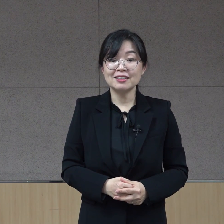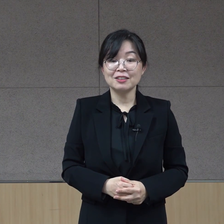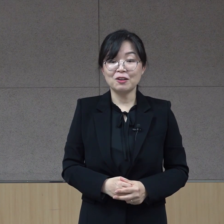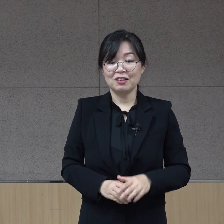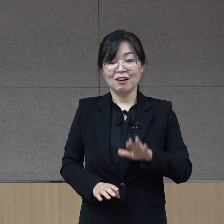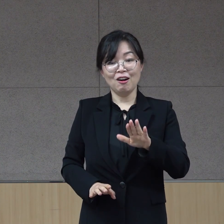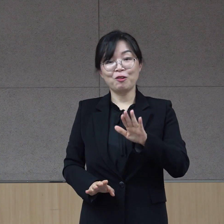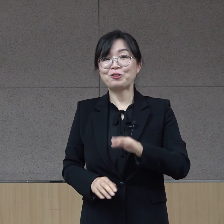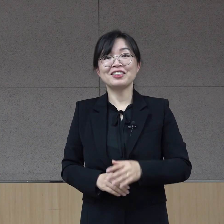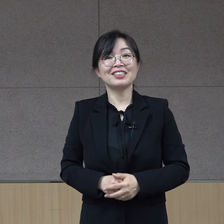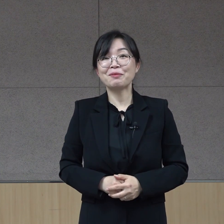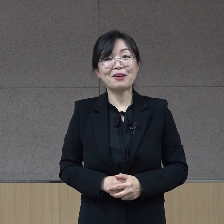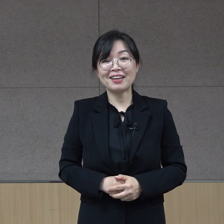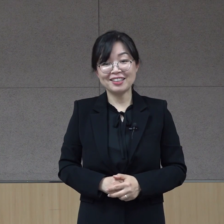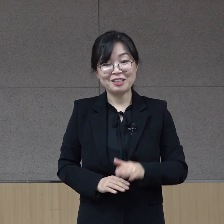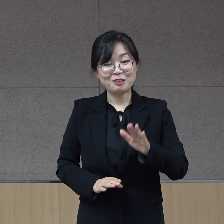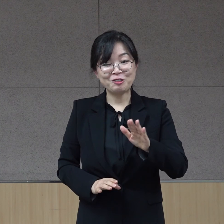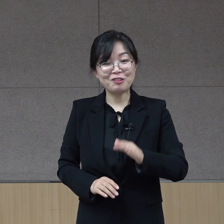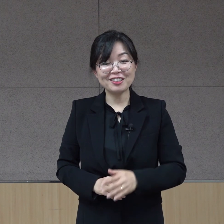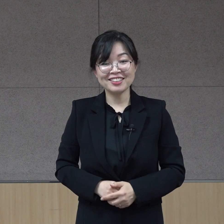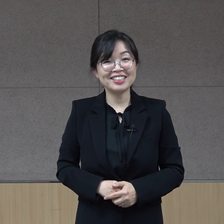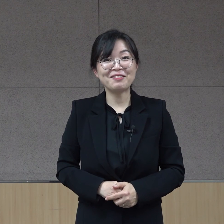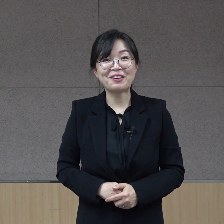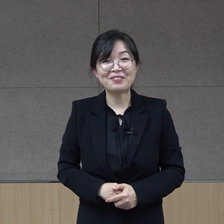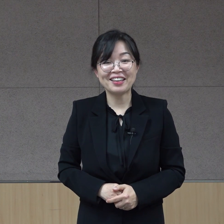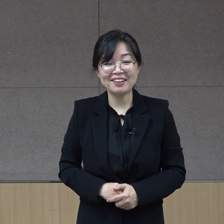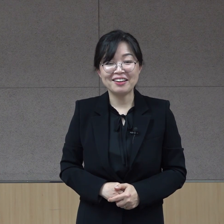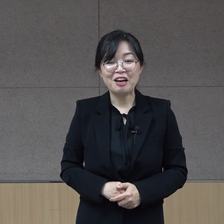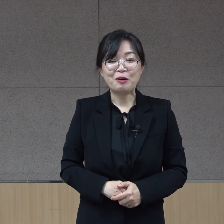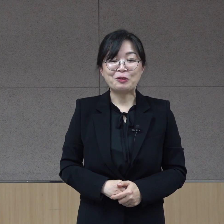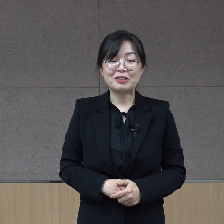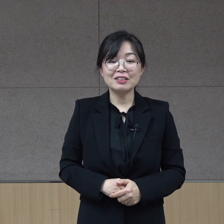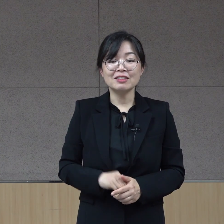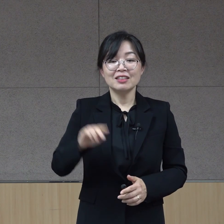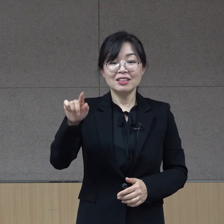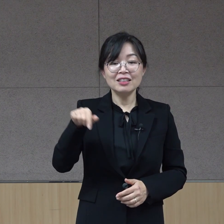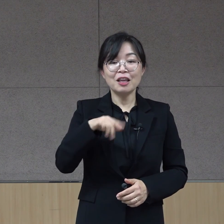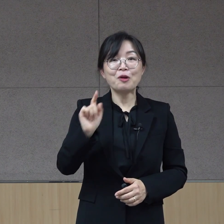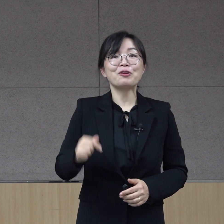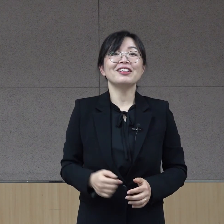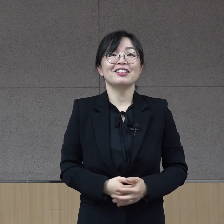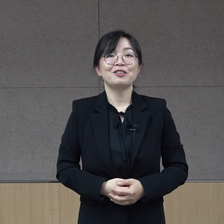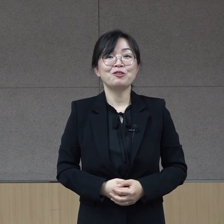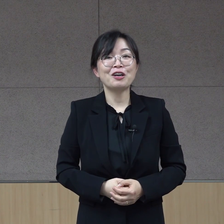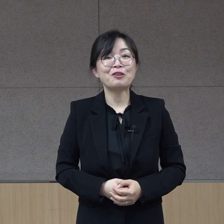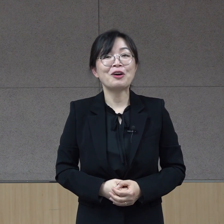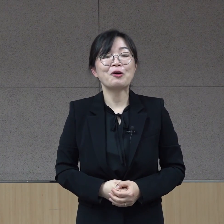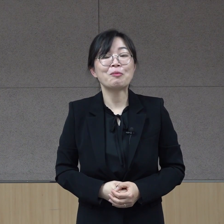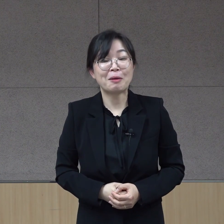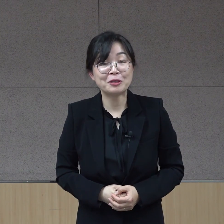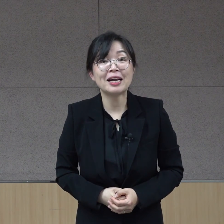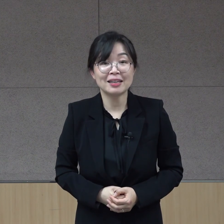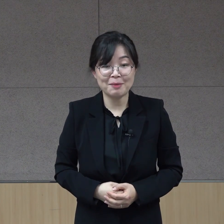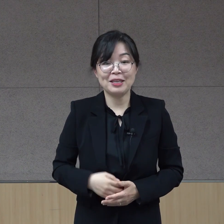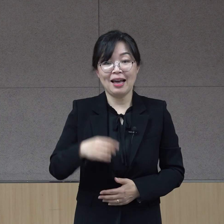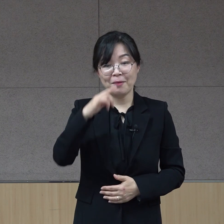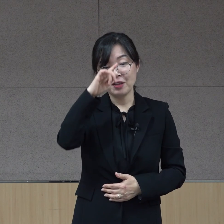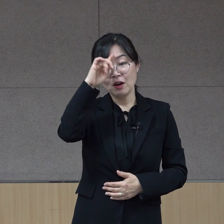인사는요. 오늘은 특별한 수화 그림이 없네요. 오늘은 이 내용을 수화로 하고 마무리를 할까 합니다.